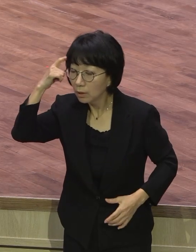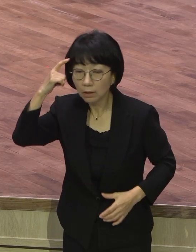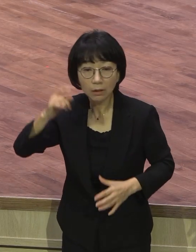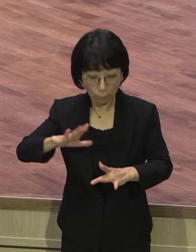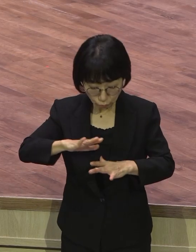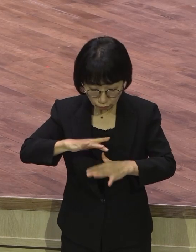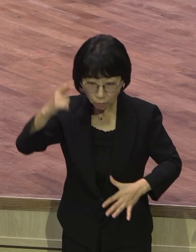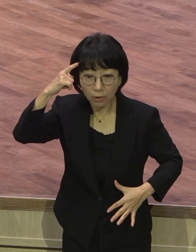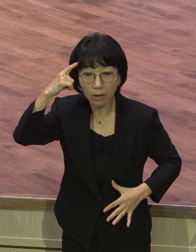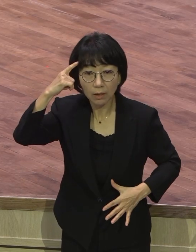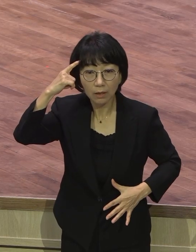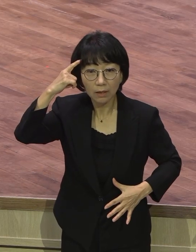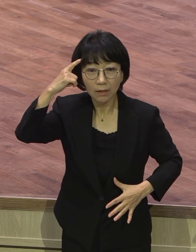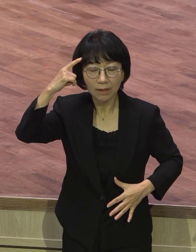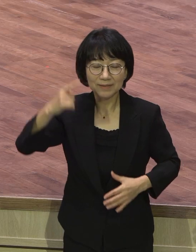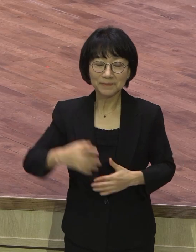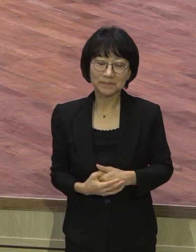예수님의 음성이에요.